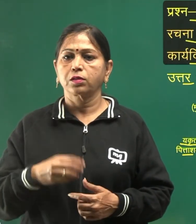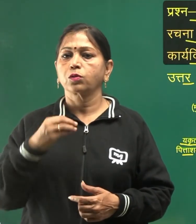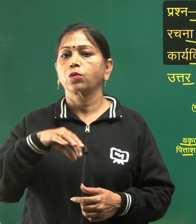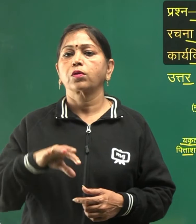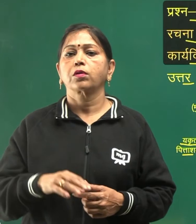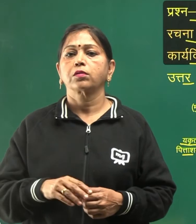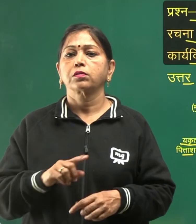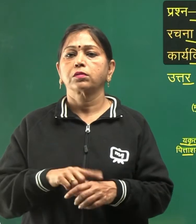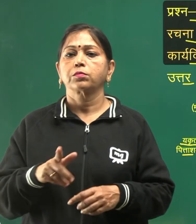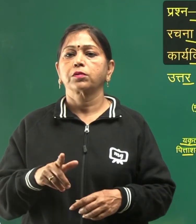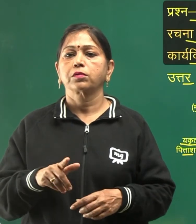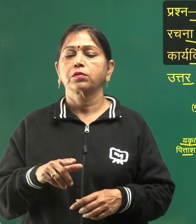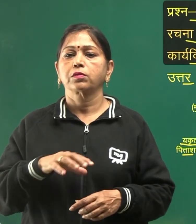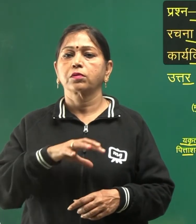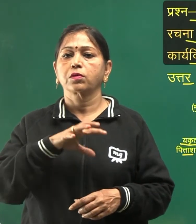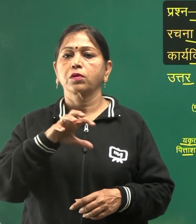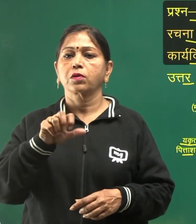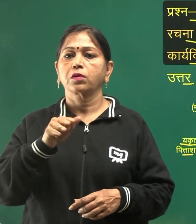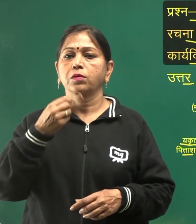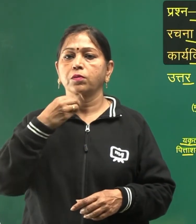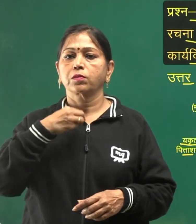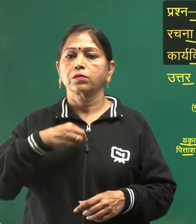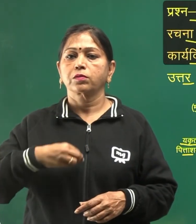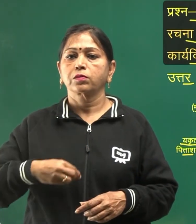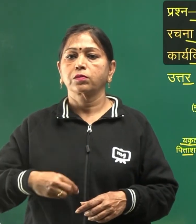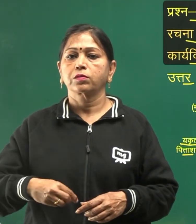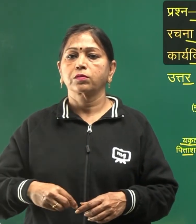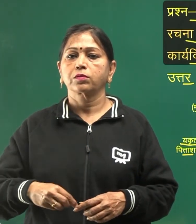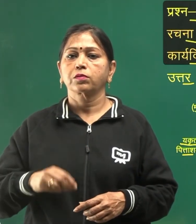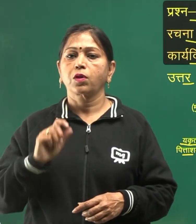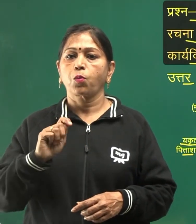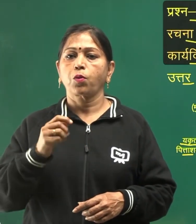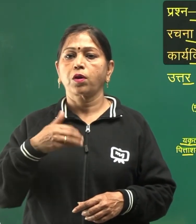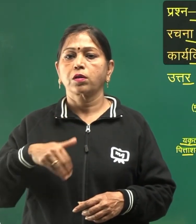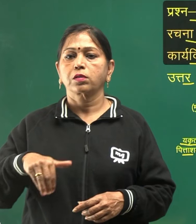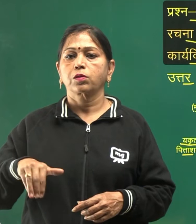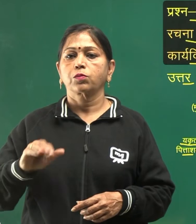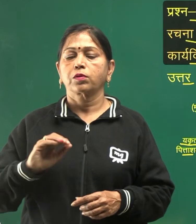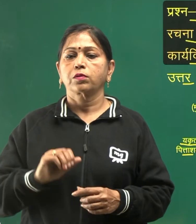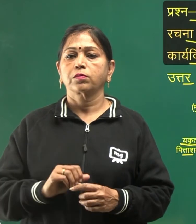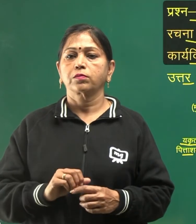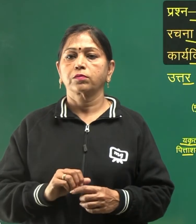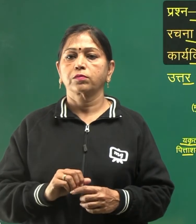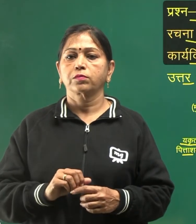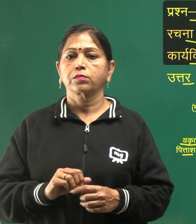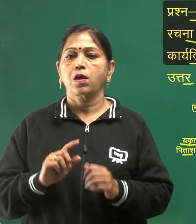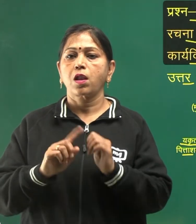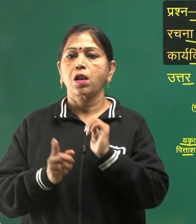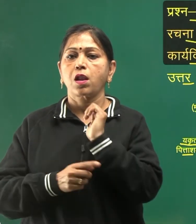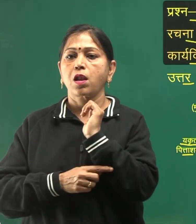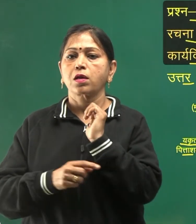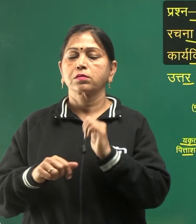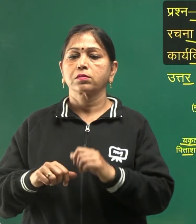दौरान इन सब अंगों से भोजन क्रिया करते हुए अंतिम छोर